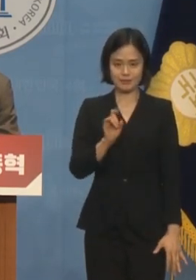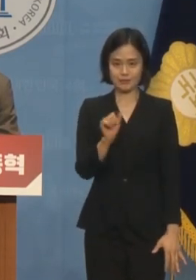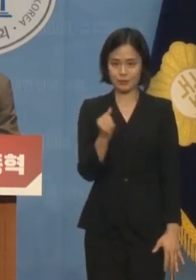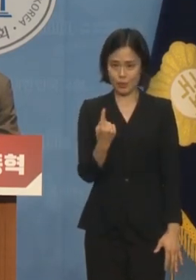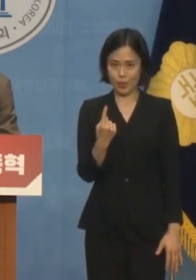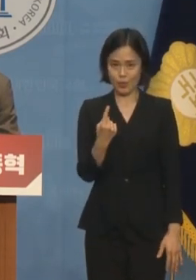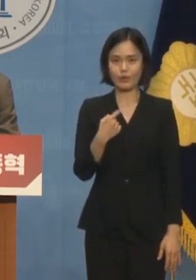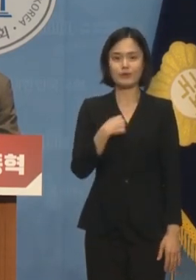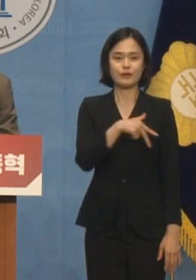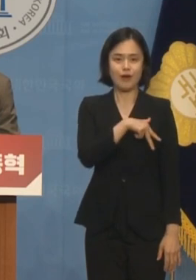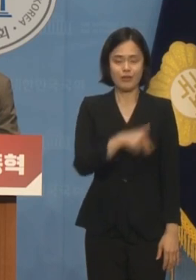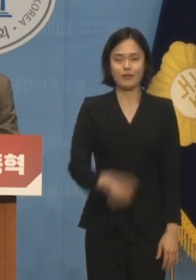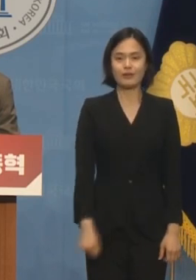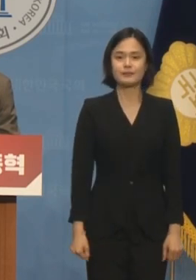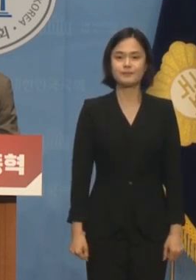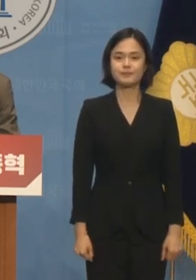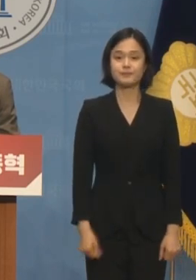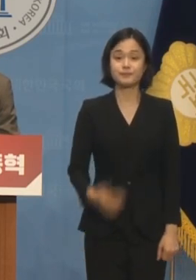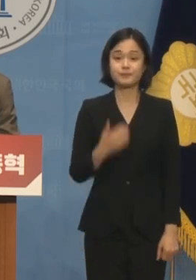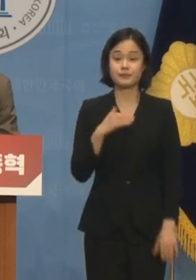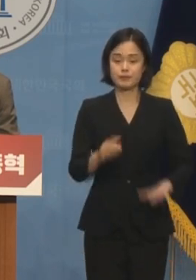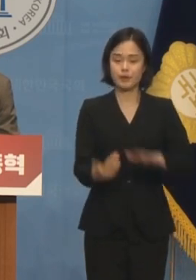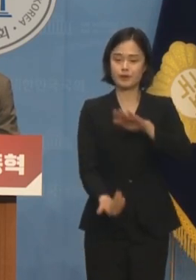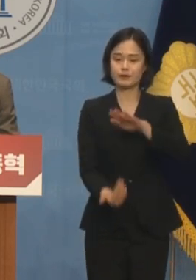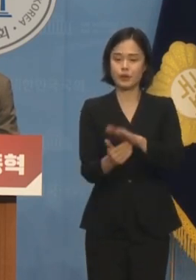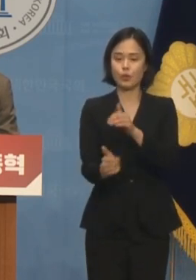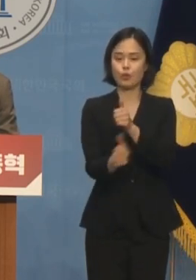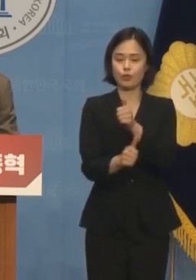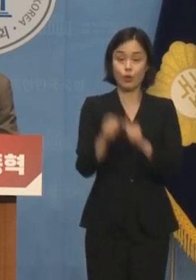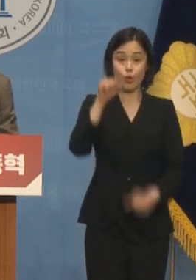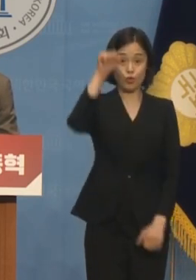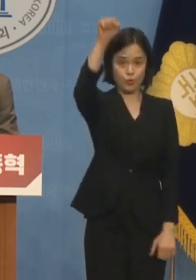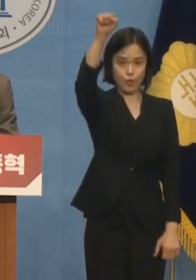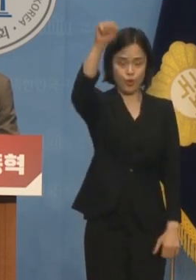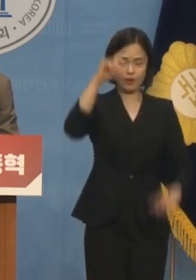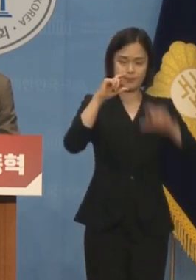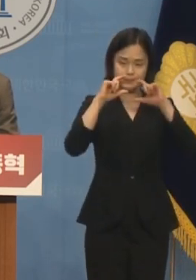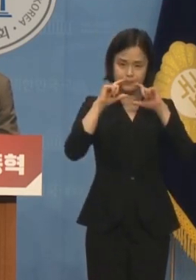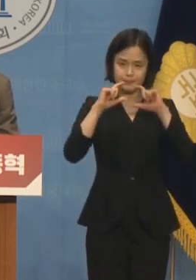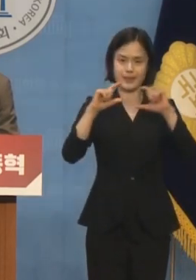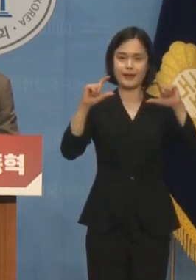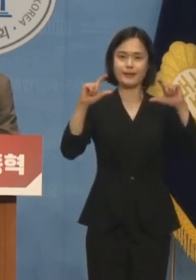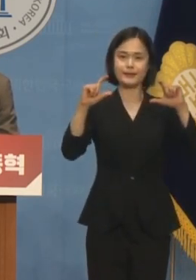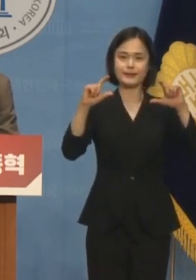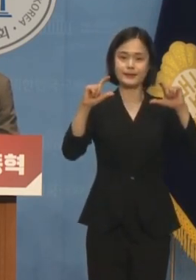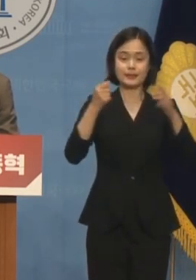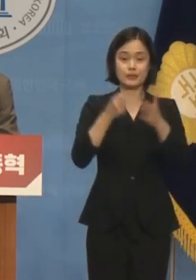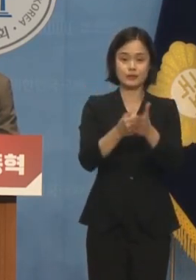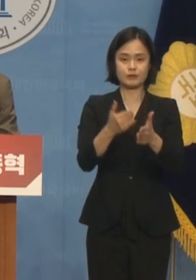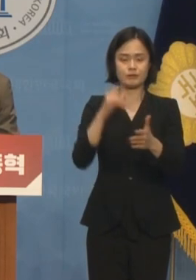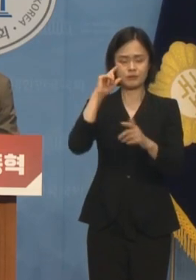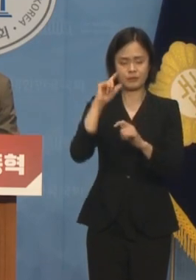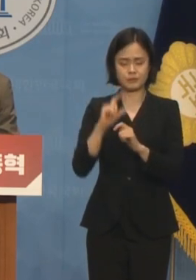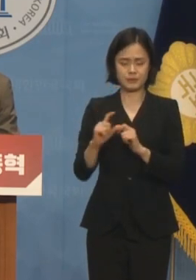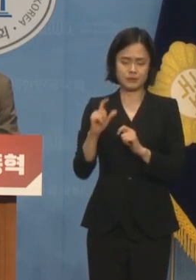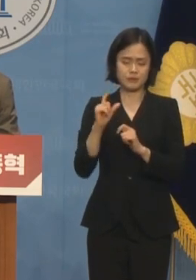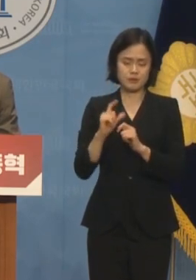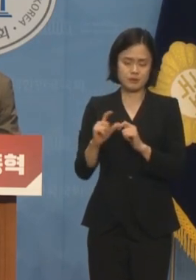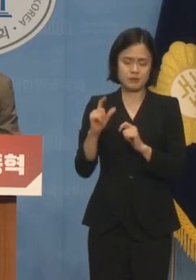전당대회에 최고위원 후보로 출마하려 합니다. 고민에 고민을